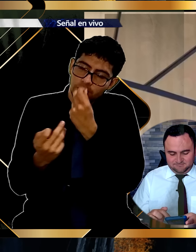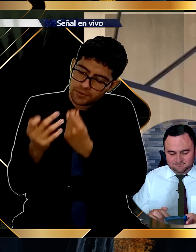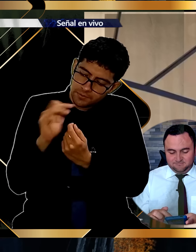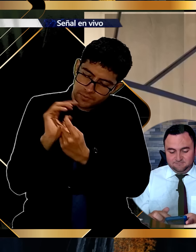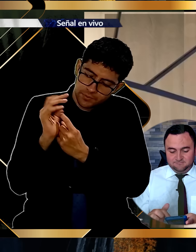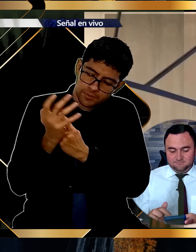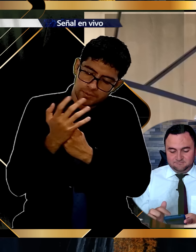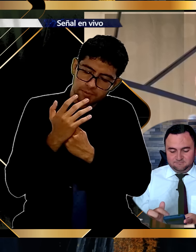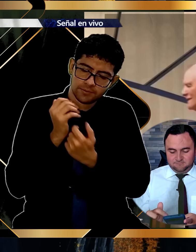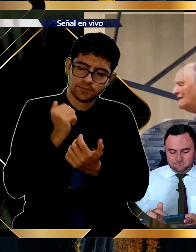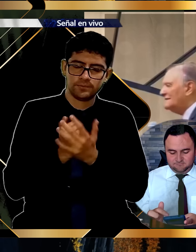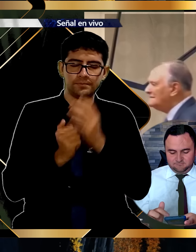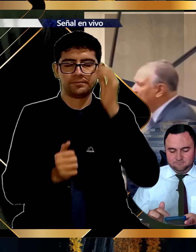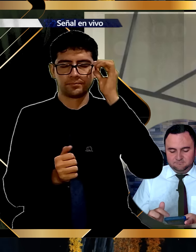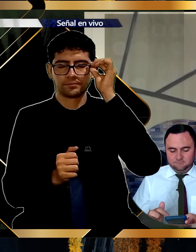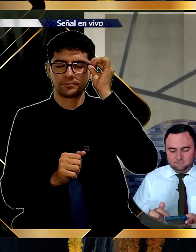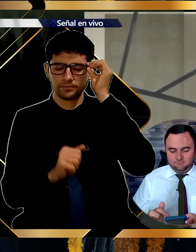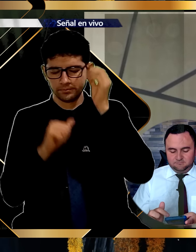Bendito el Señor. Y Él nos guarda.